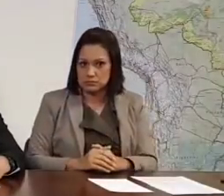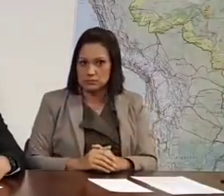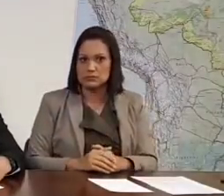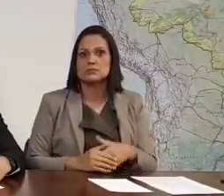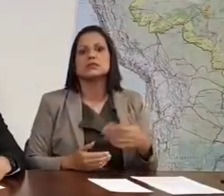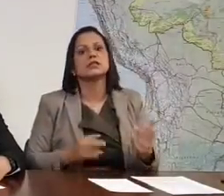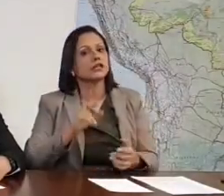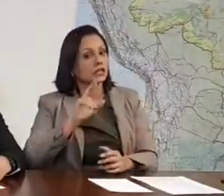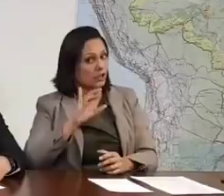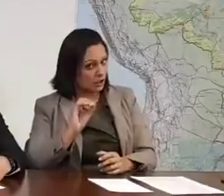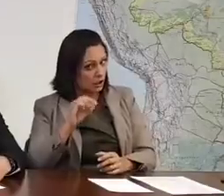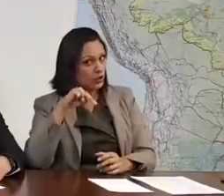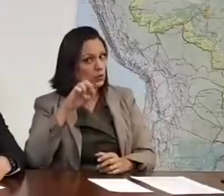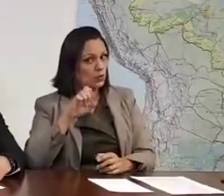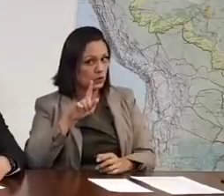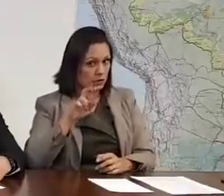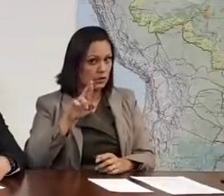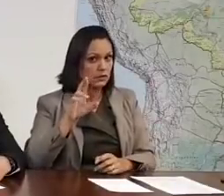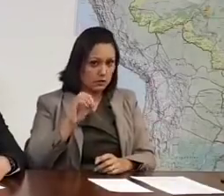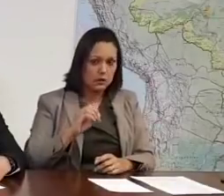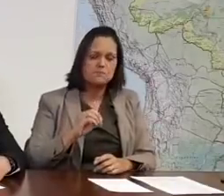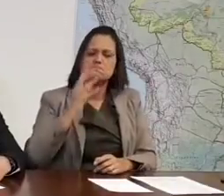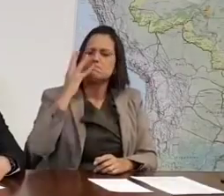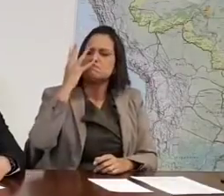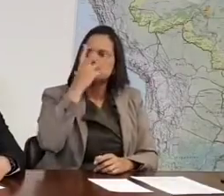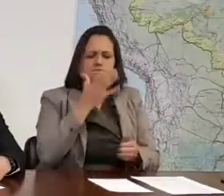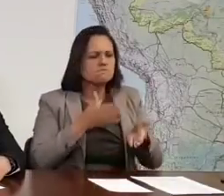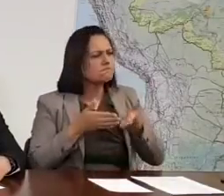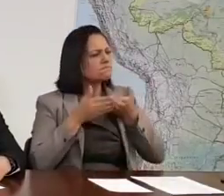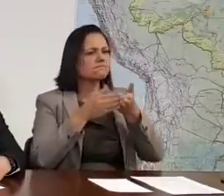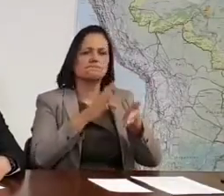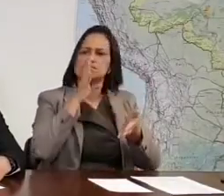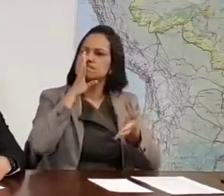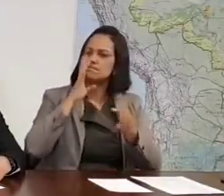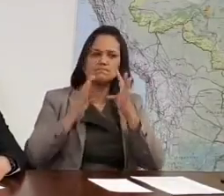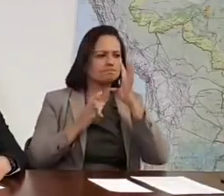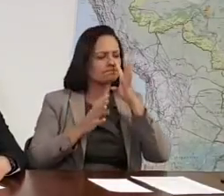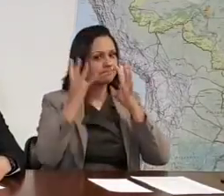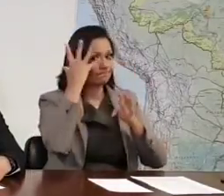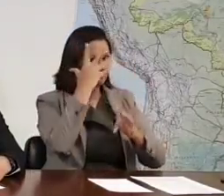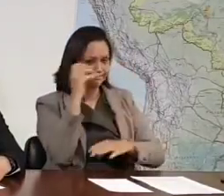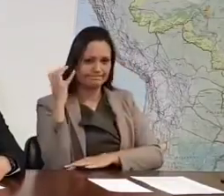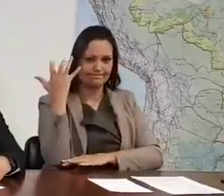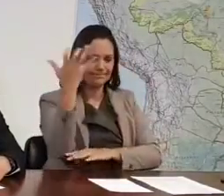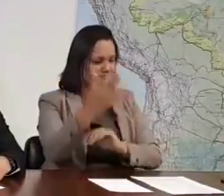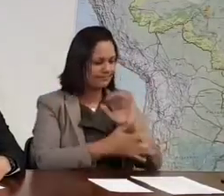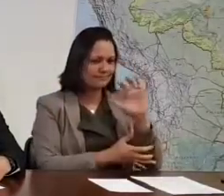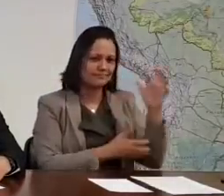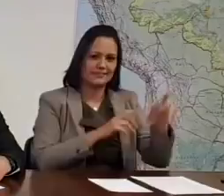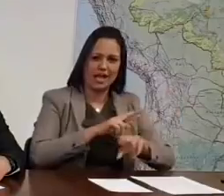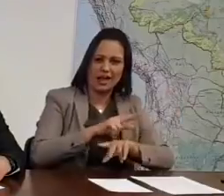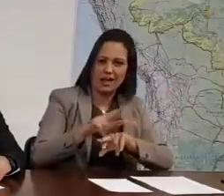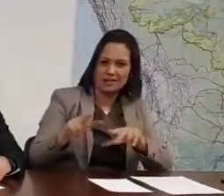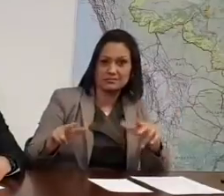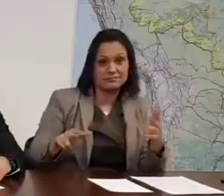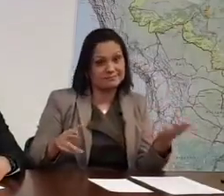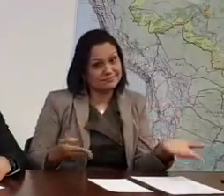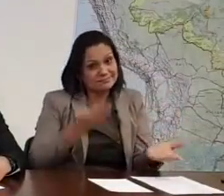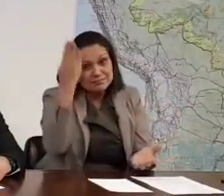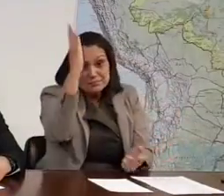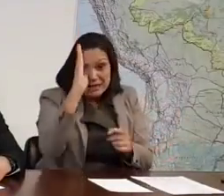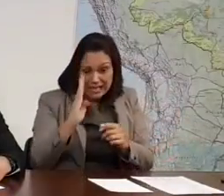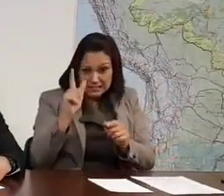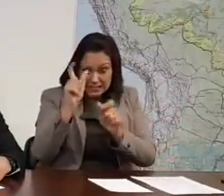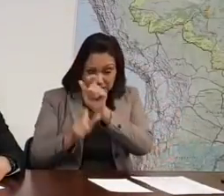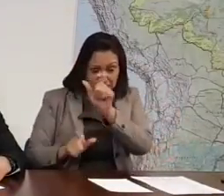Rio Negro, um belíssimo ecoturismo, abundante, fauna, flora diversa, então, e o brasileiro não